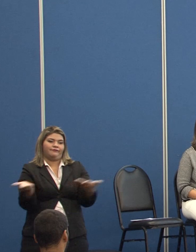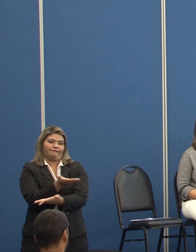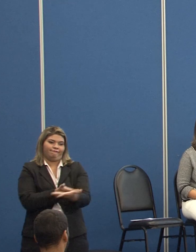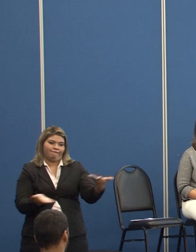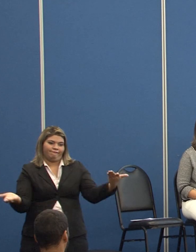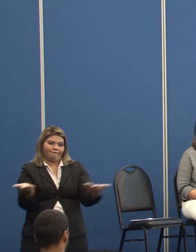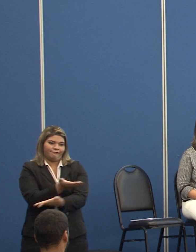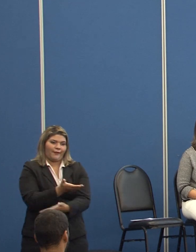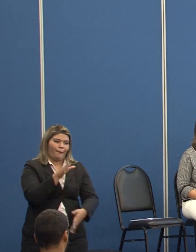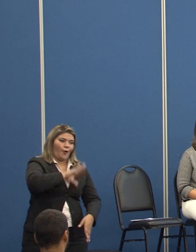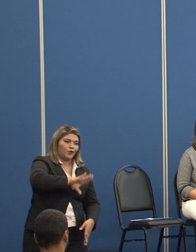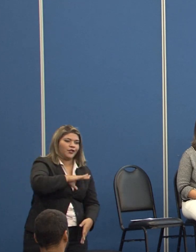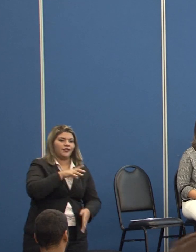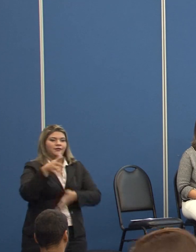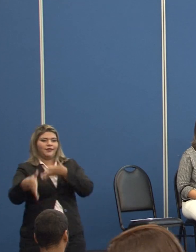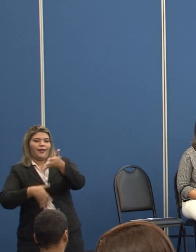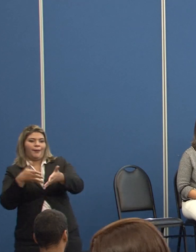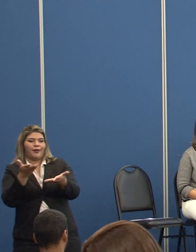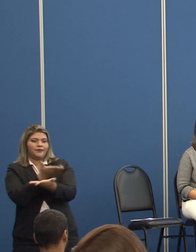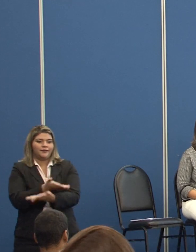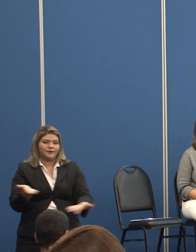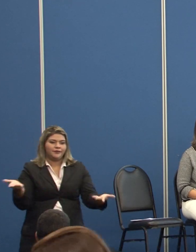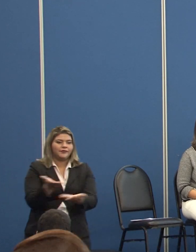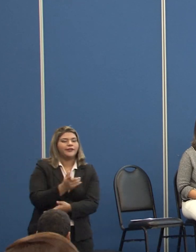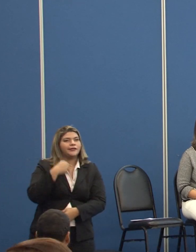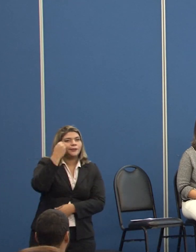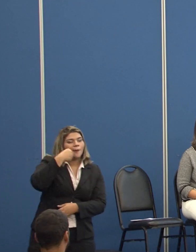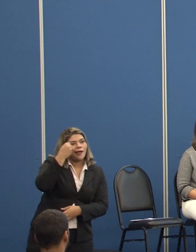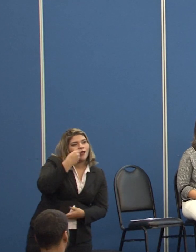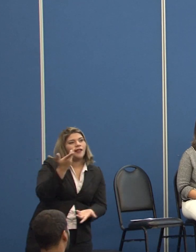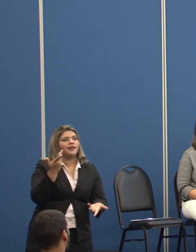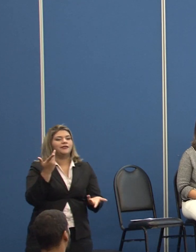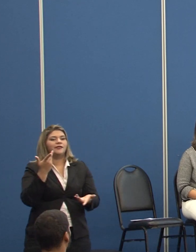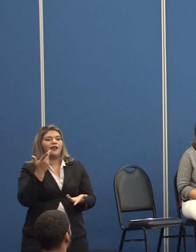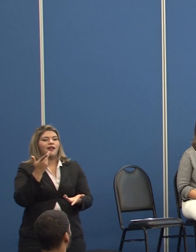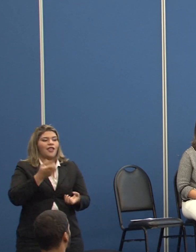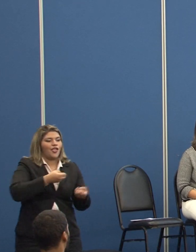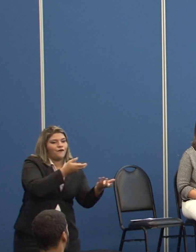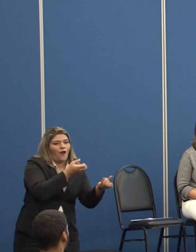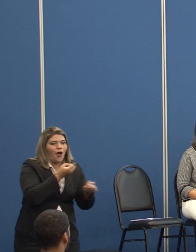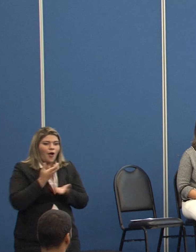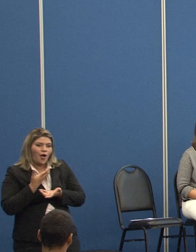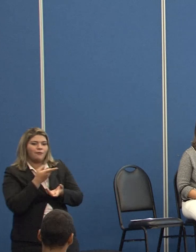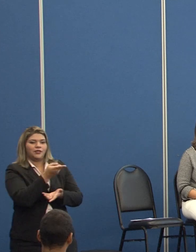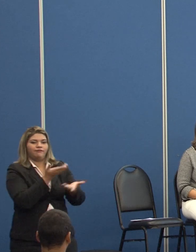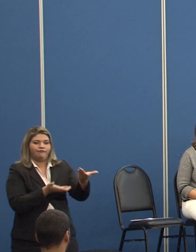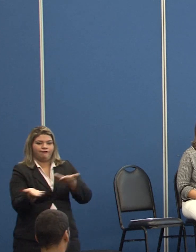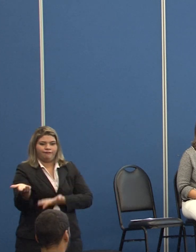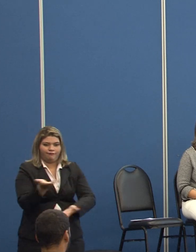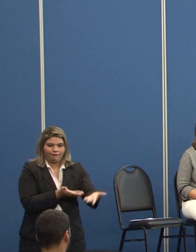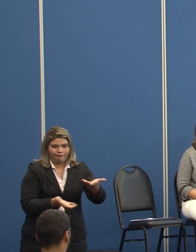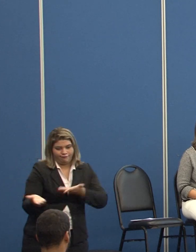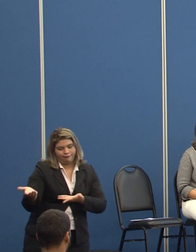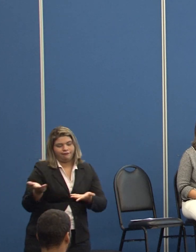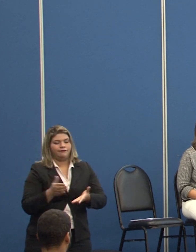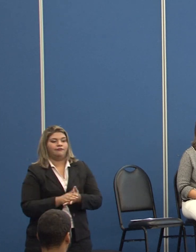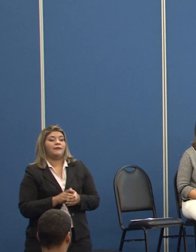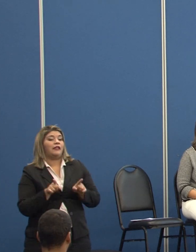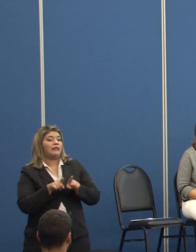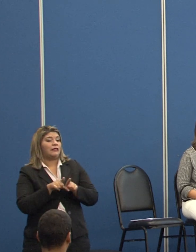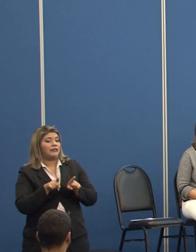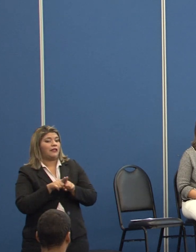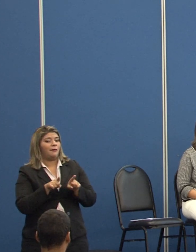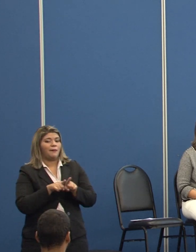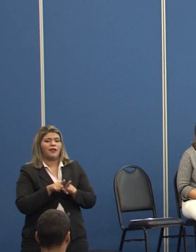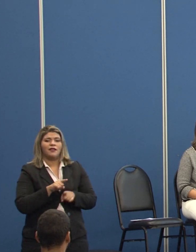todo, trocando experiências, trocando informações, funcional e